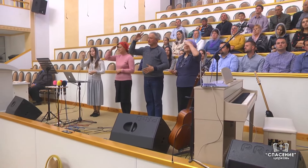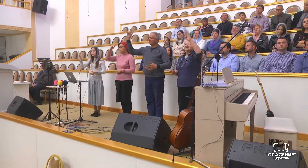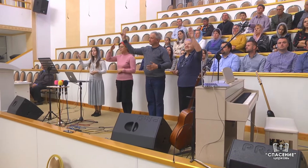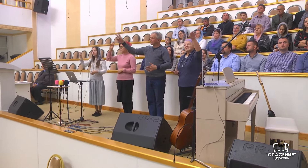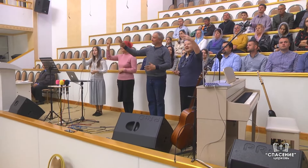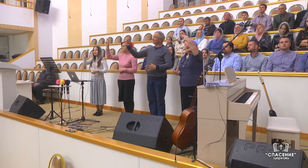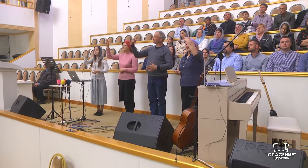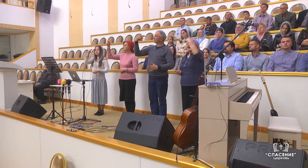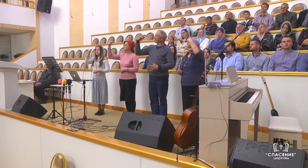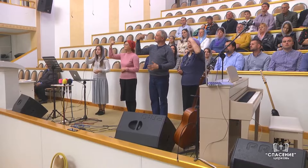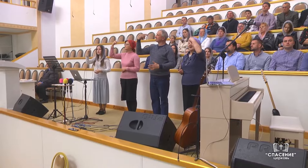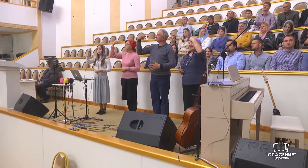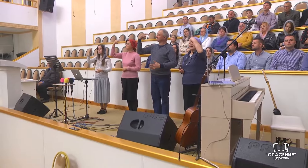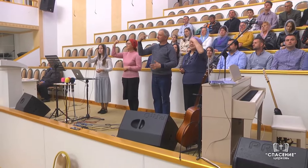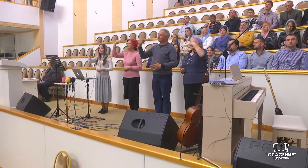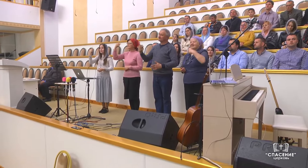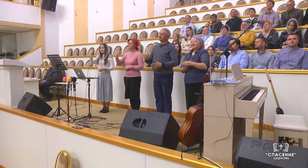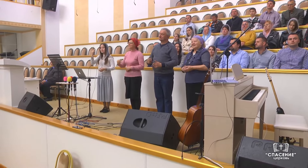отцовский